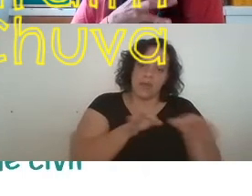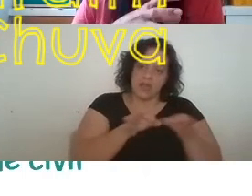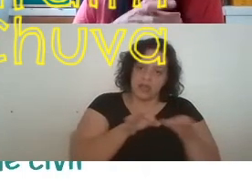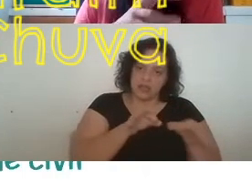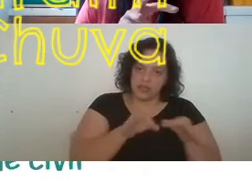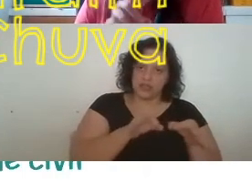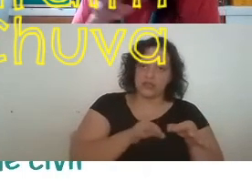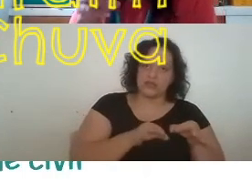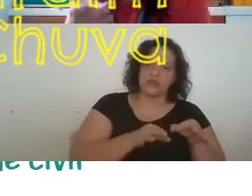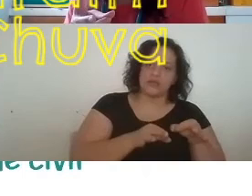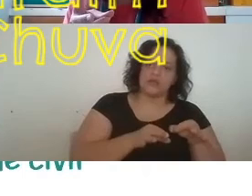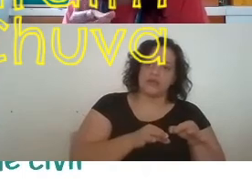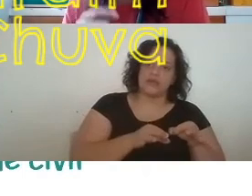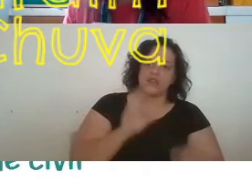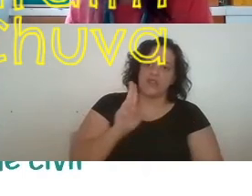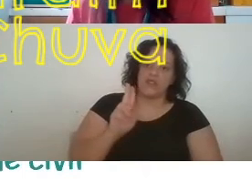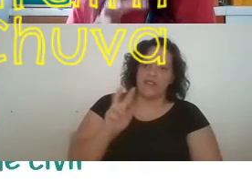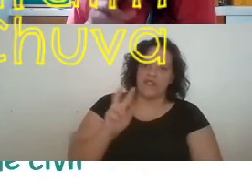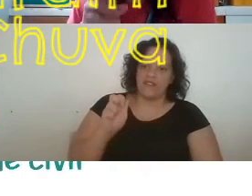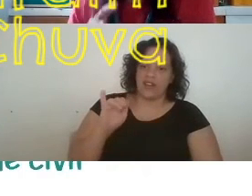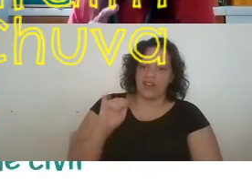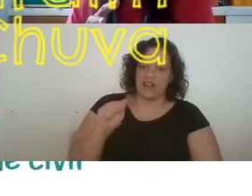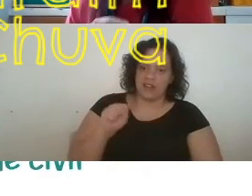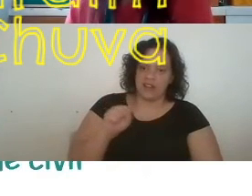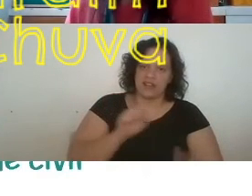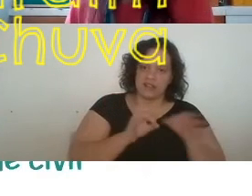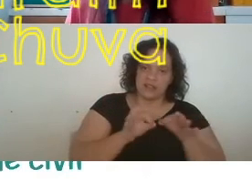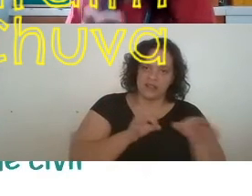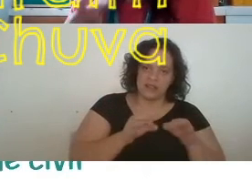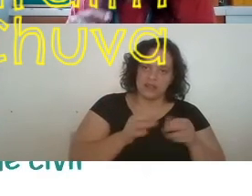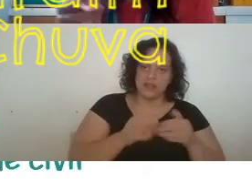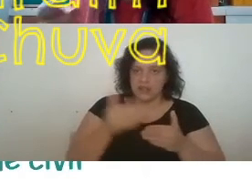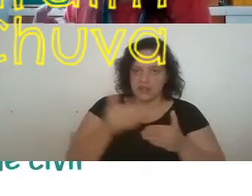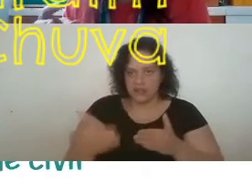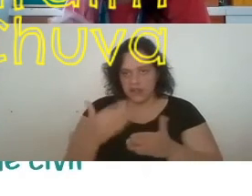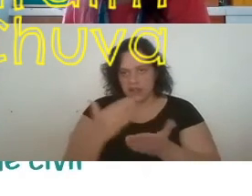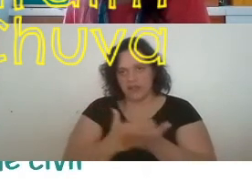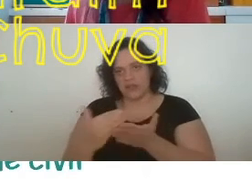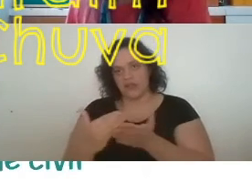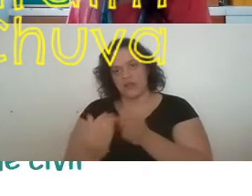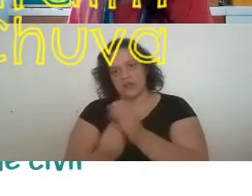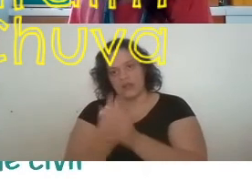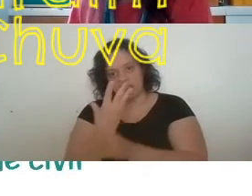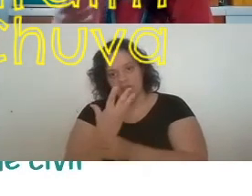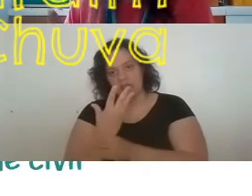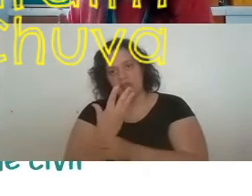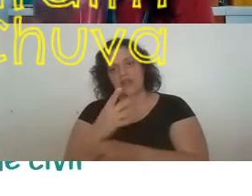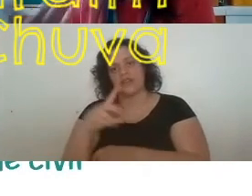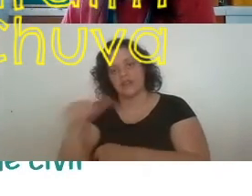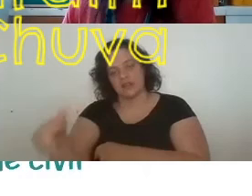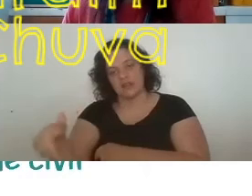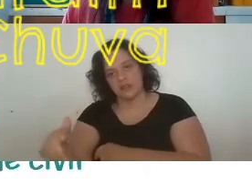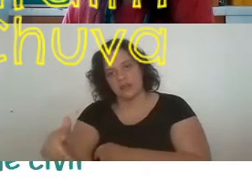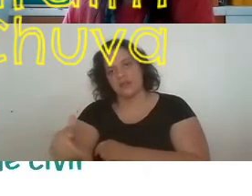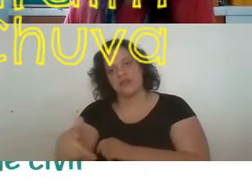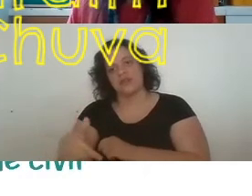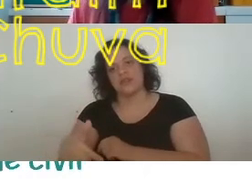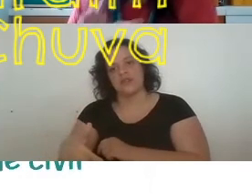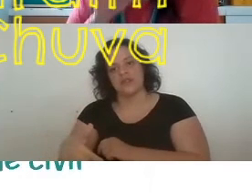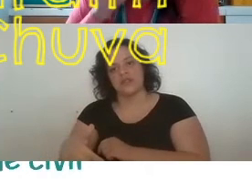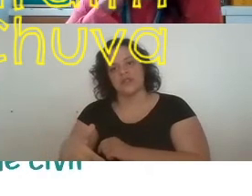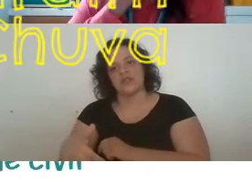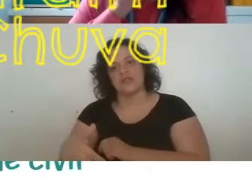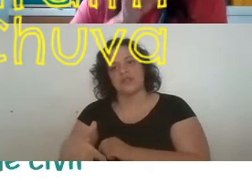gente está no planejamento, passando para a fase de implantação, e logo depois a gente vai ter o pós-implantação e a